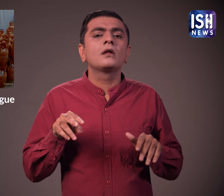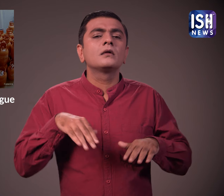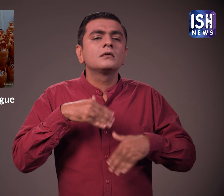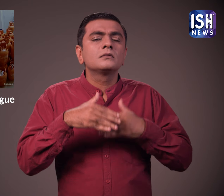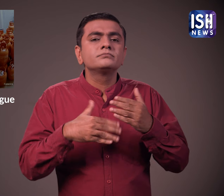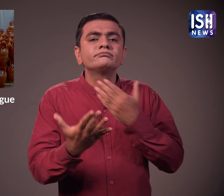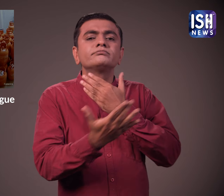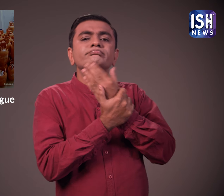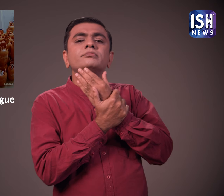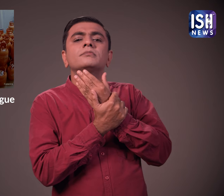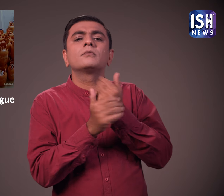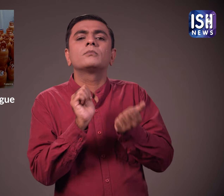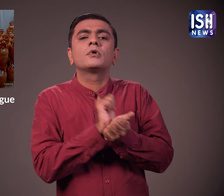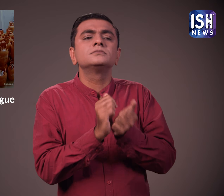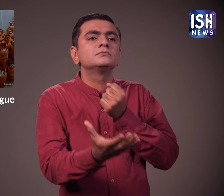अंतहब उसे पुलिस ने पकड़ लिया